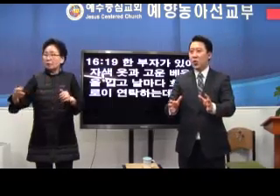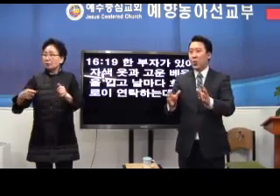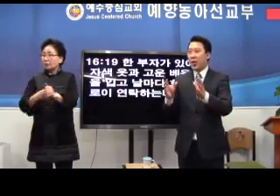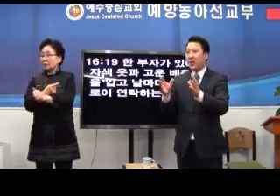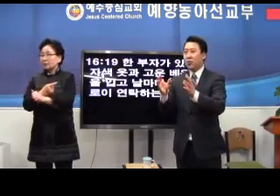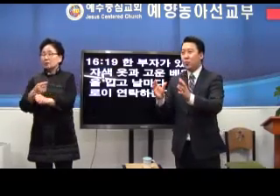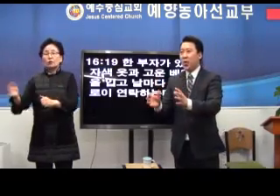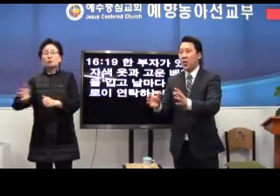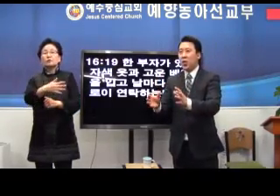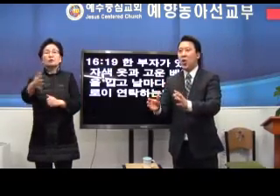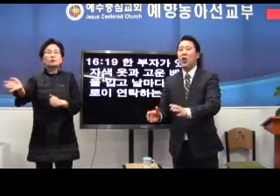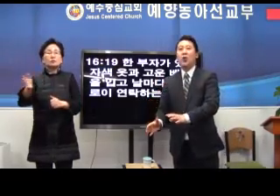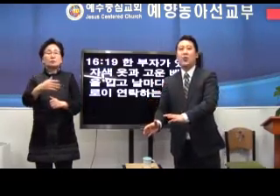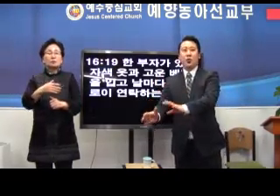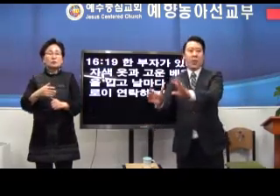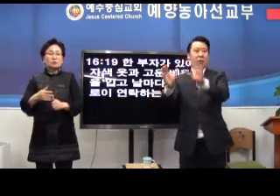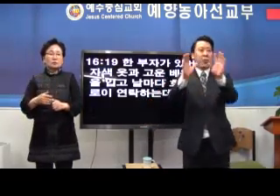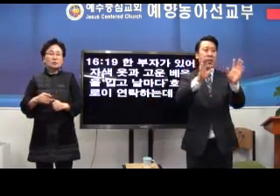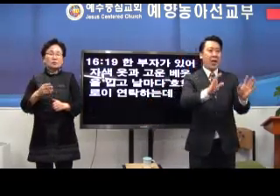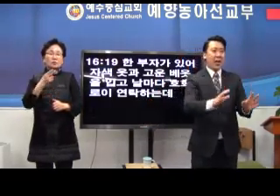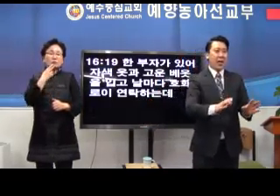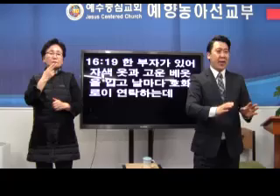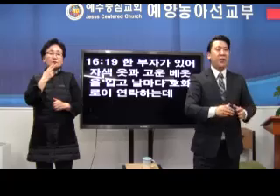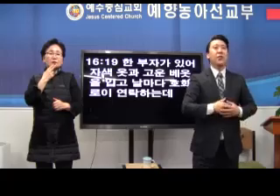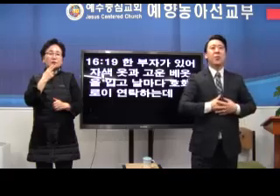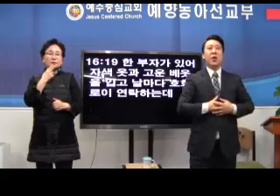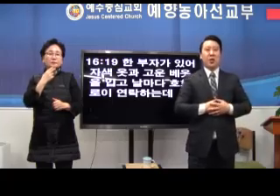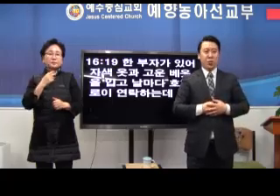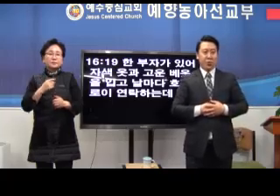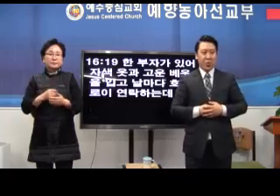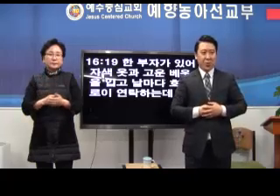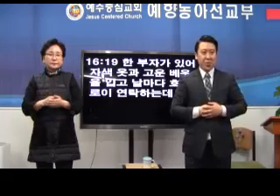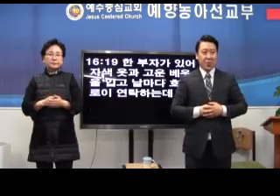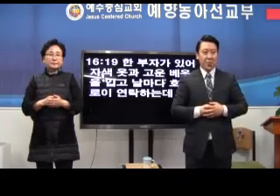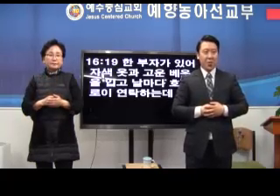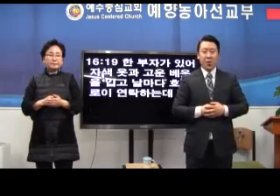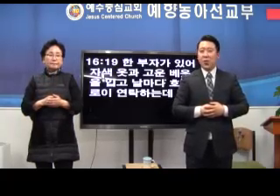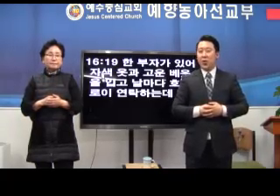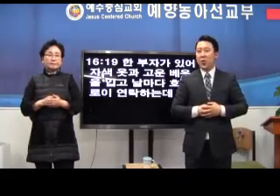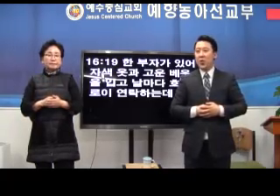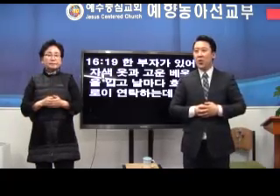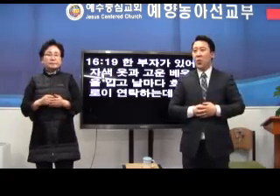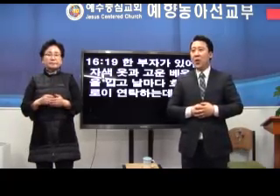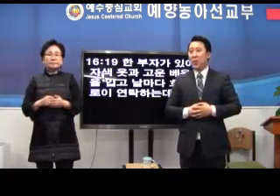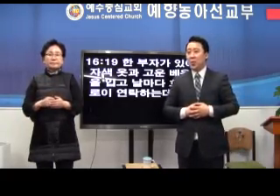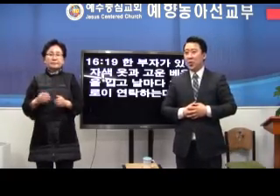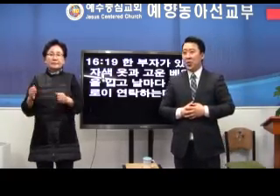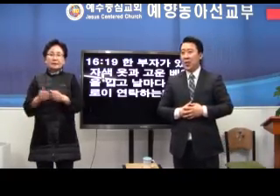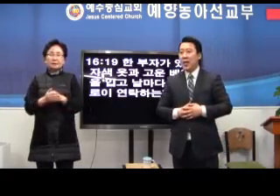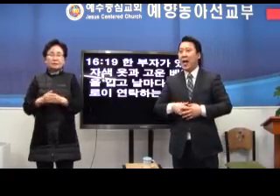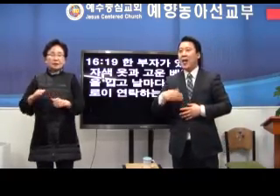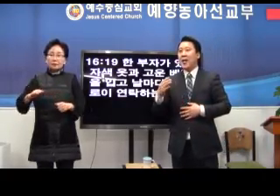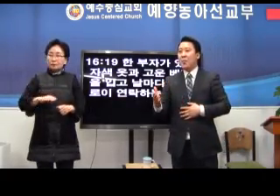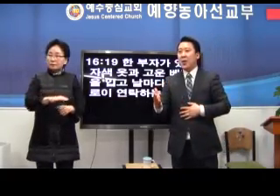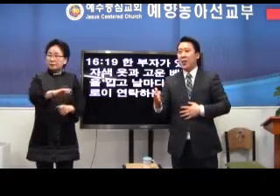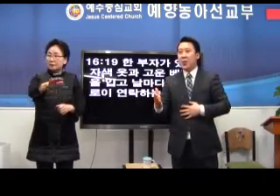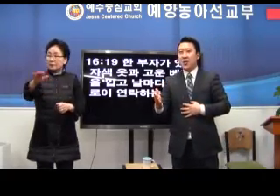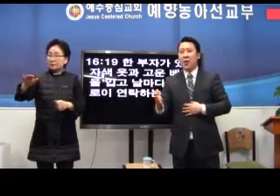지옥에 가는 운명에서 건질 수밖에 없다라는 의미를 가지고 있습니다. 그래서 저와 여러분들은 하나님밖에